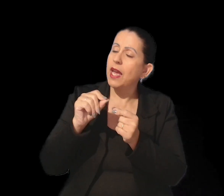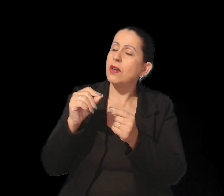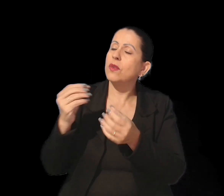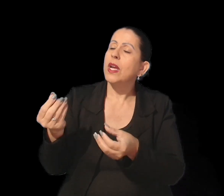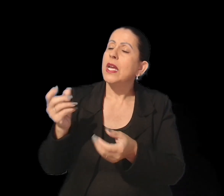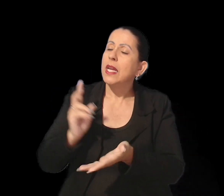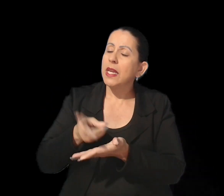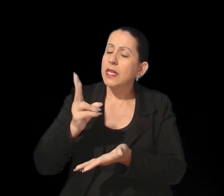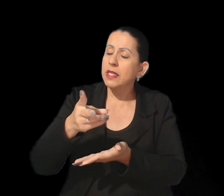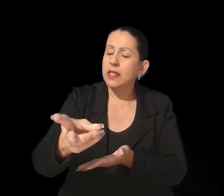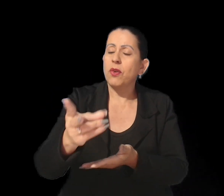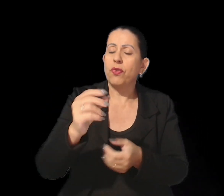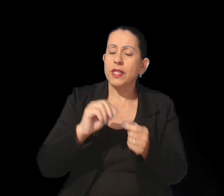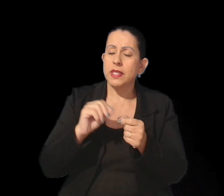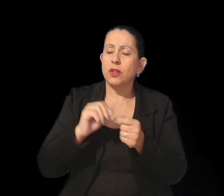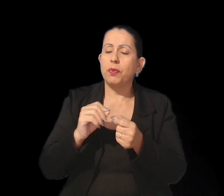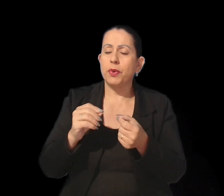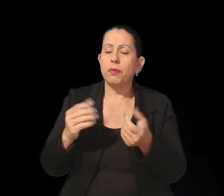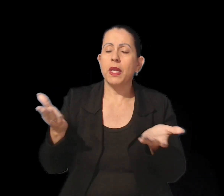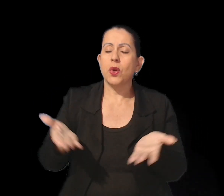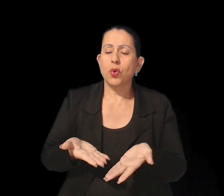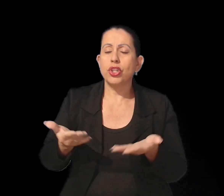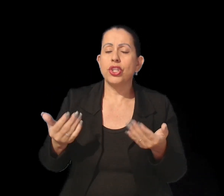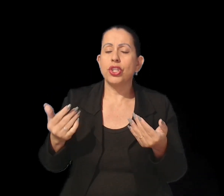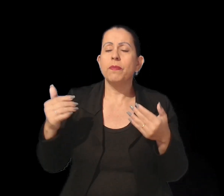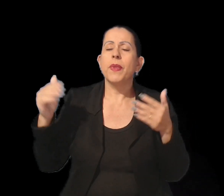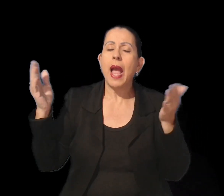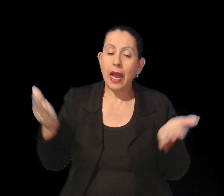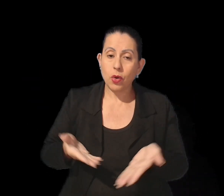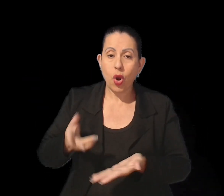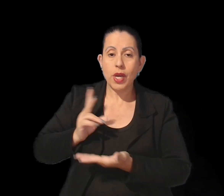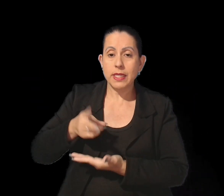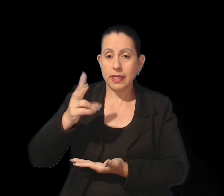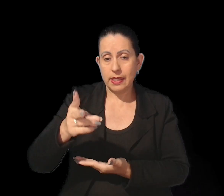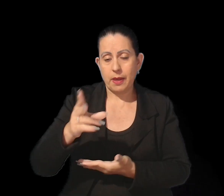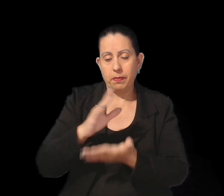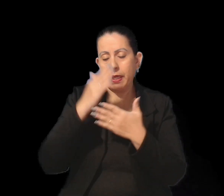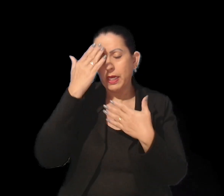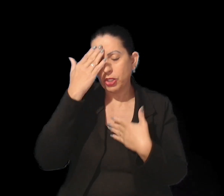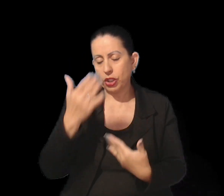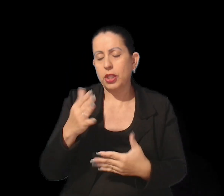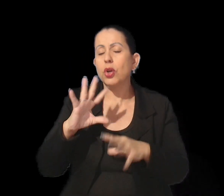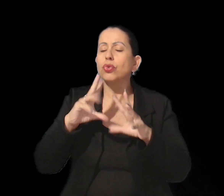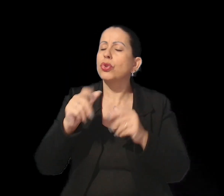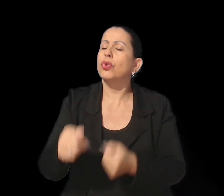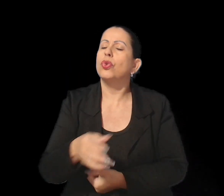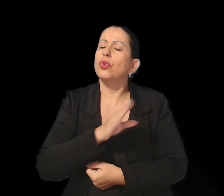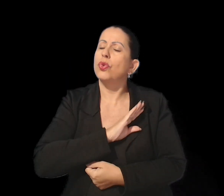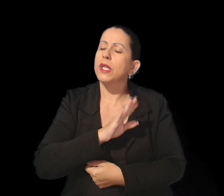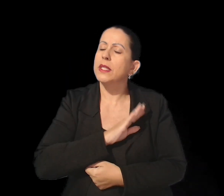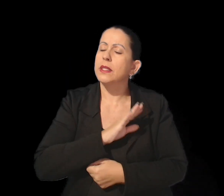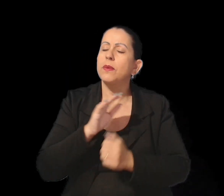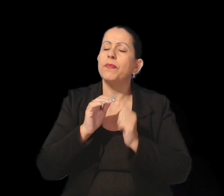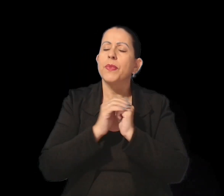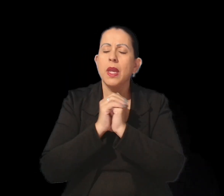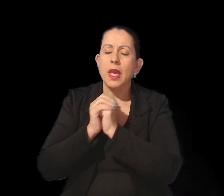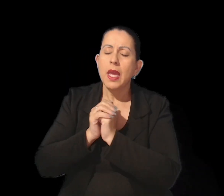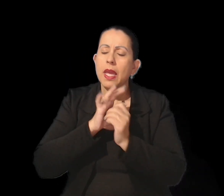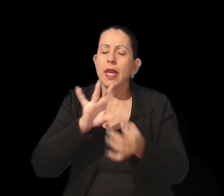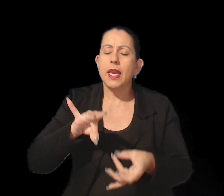fizeram e estão fazendo por mim hoje, agora e sempre. Gratidão de todo o coração e que